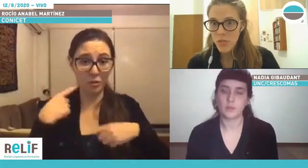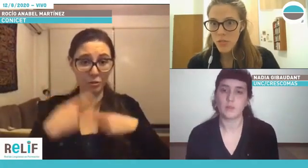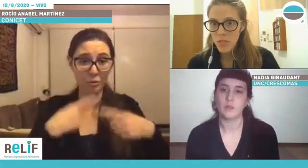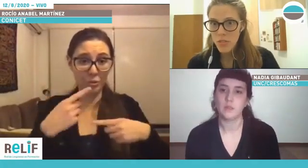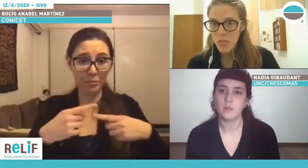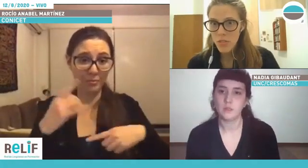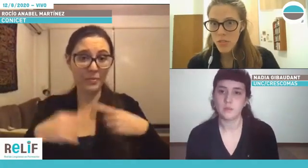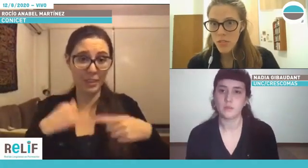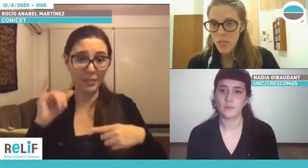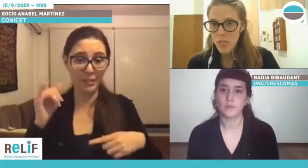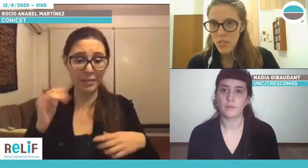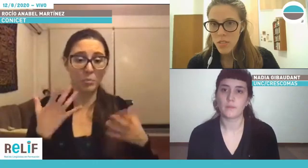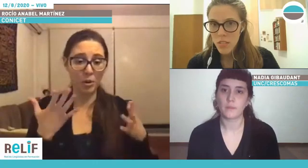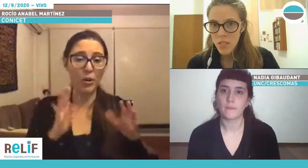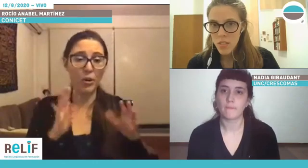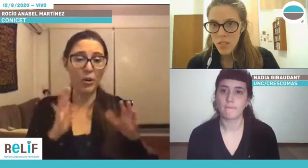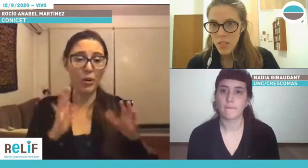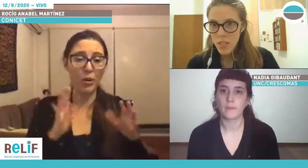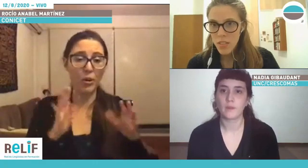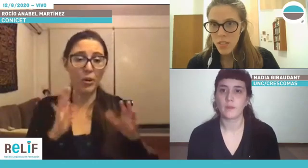Dale.